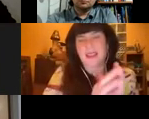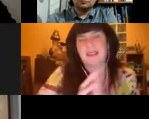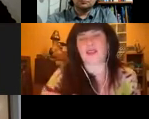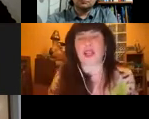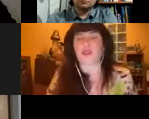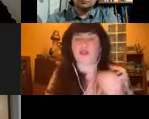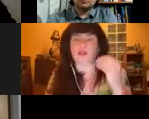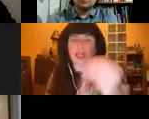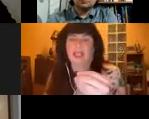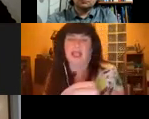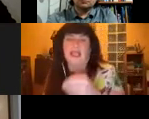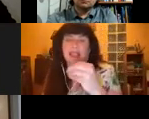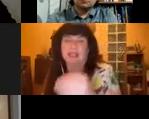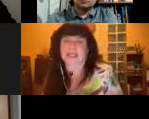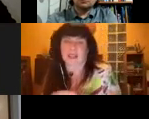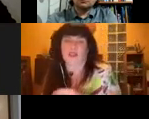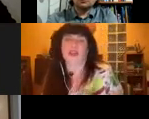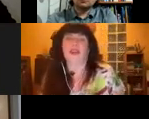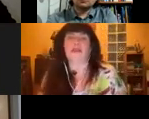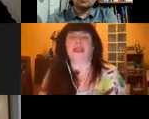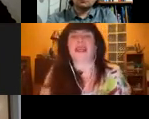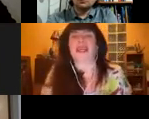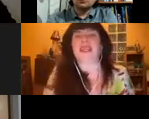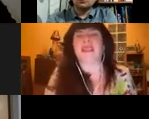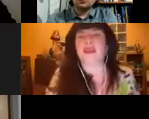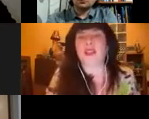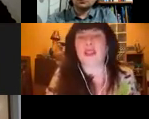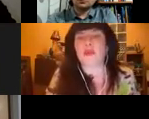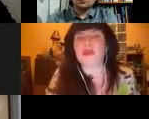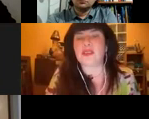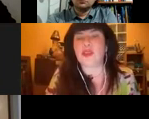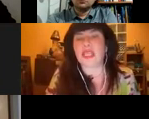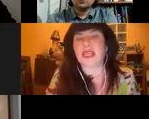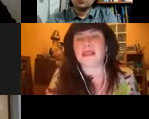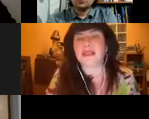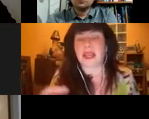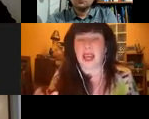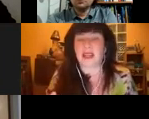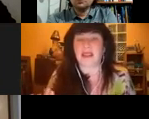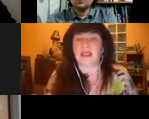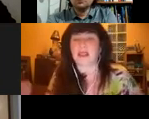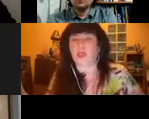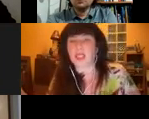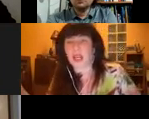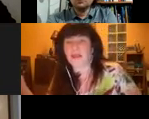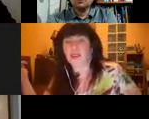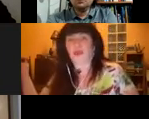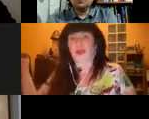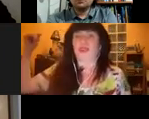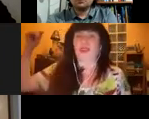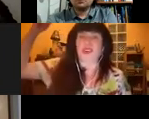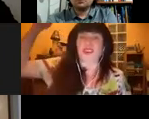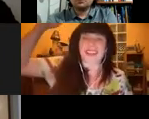seña, ¿cierto? En la construcción del signo, de manera que en este último proceso aquí, que es llegar, ¿cierto? Es llegar, Fabi,